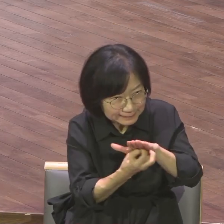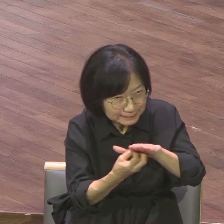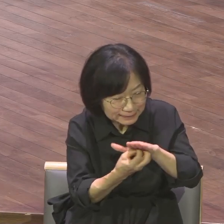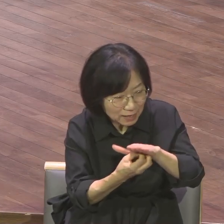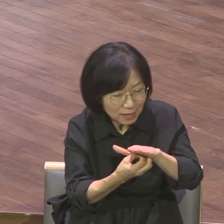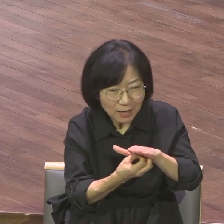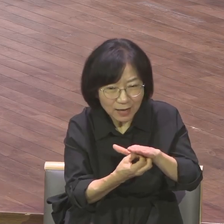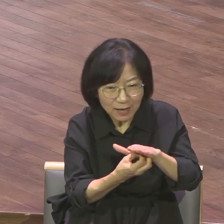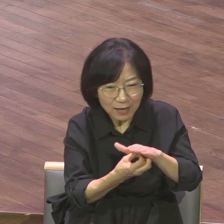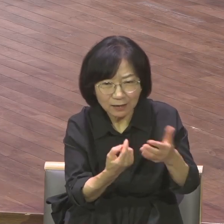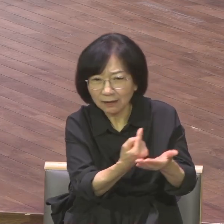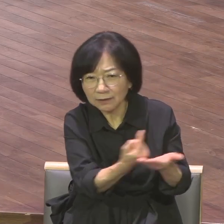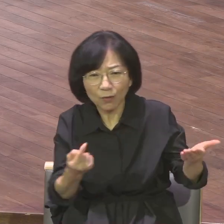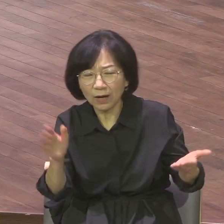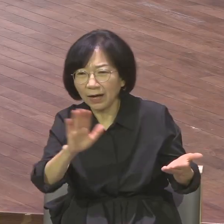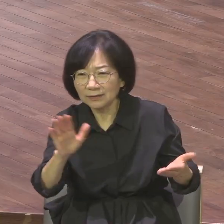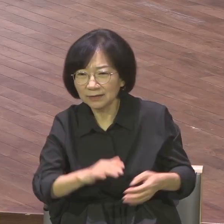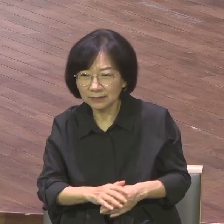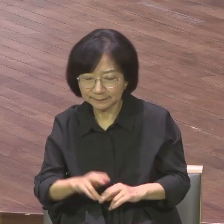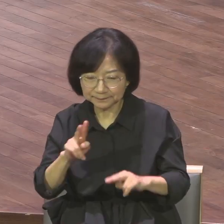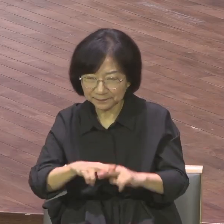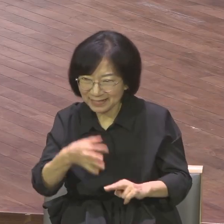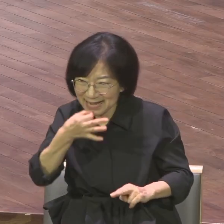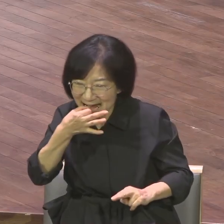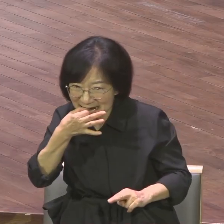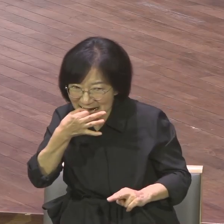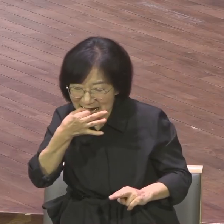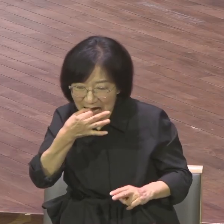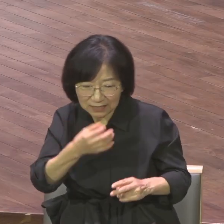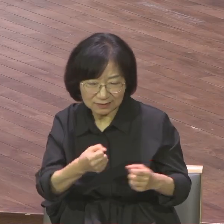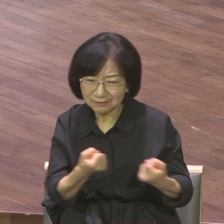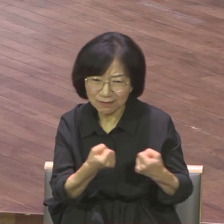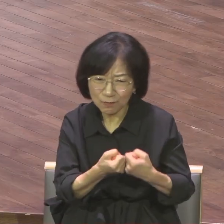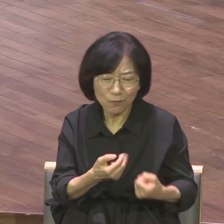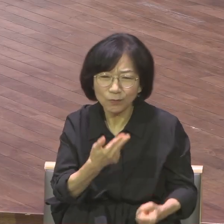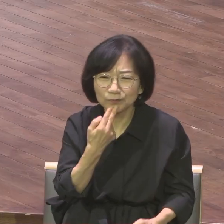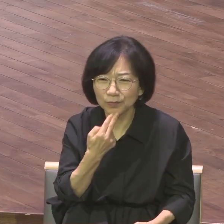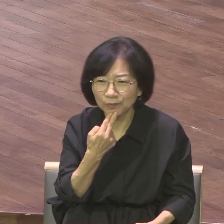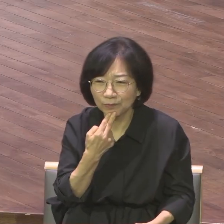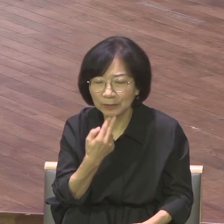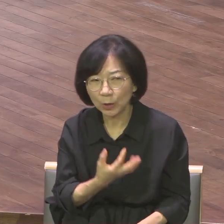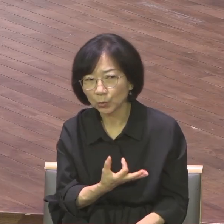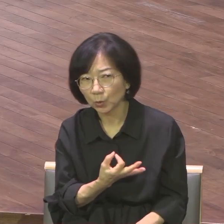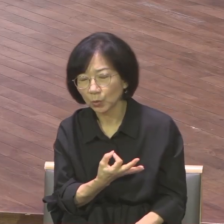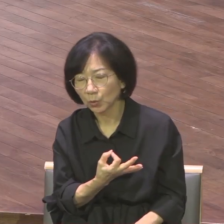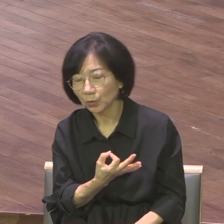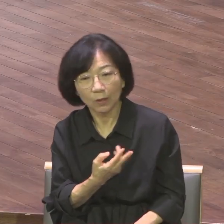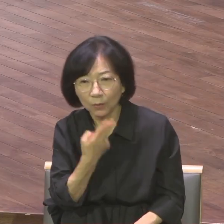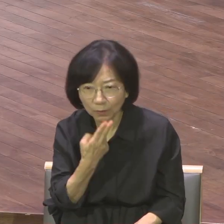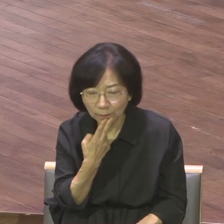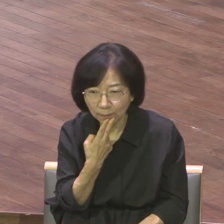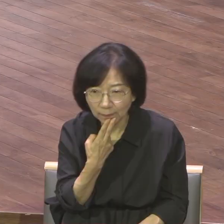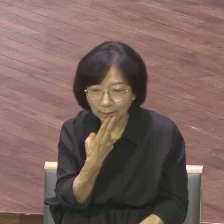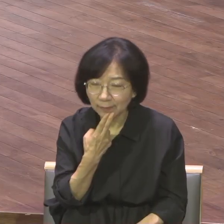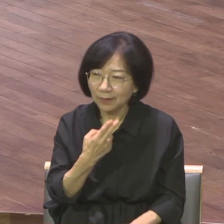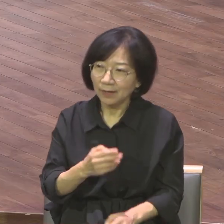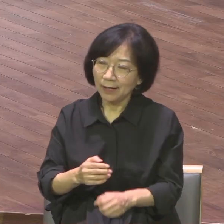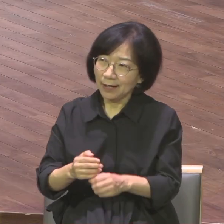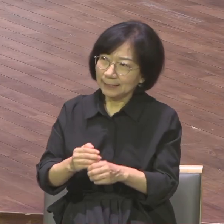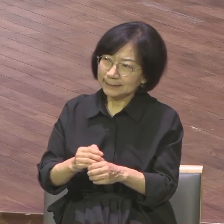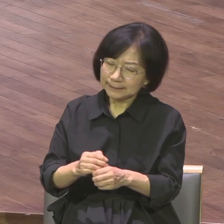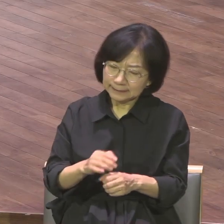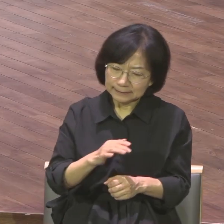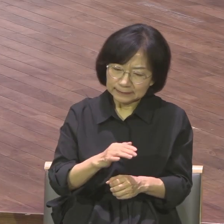인본주의를 썼습니까? 뭐 자리 싸움을 했습니까? 뭐 당을 지었습니까? 무슨 뭐 돈을 받겠습니까? 뭐가 있어? 오직 하나님